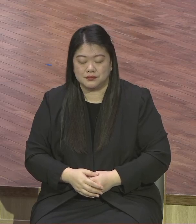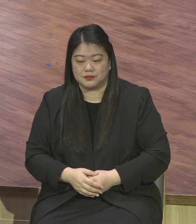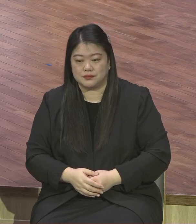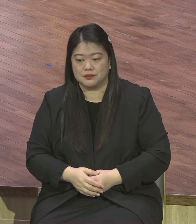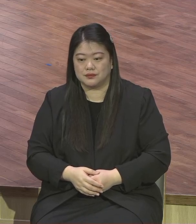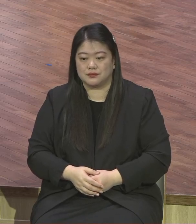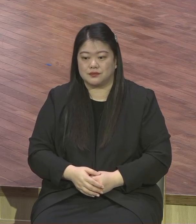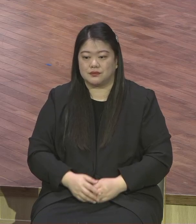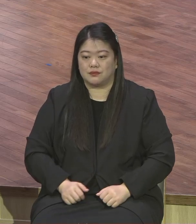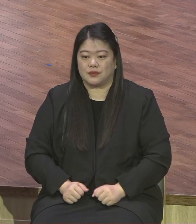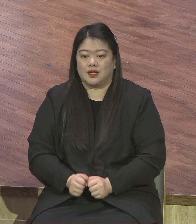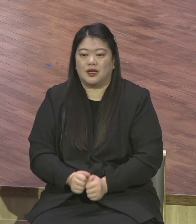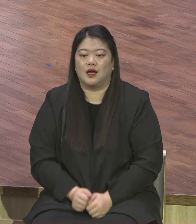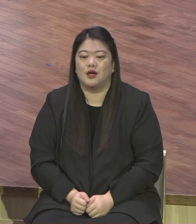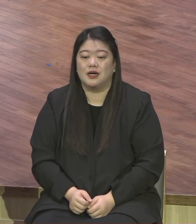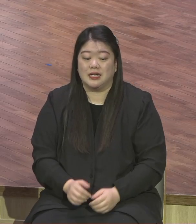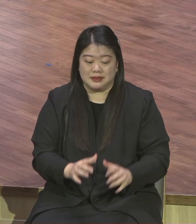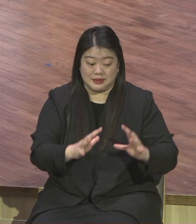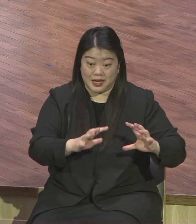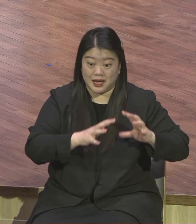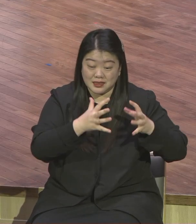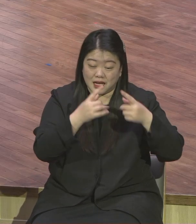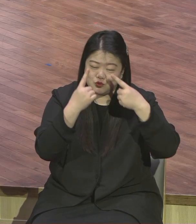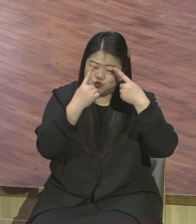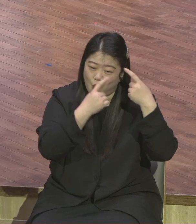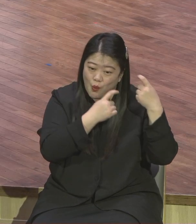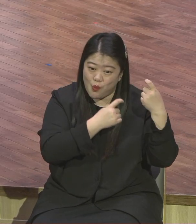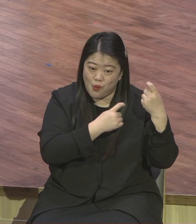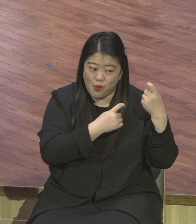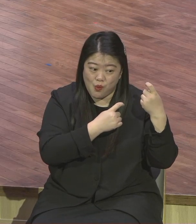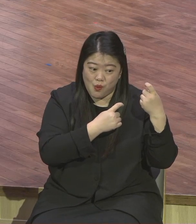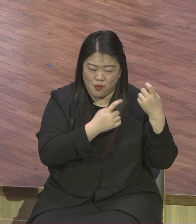더 많은 유혹거리가 있죠. 이런 육체의 일들은요,